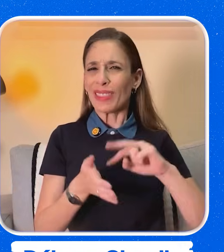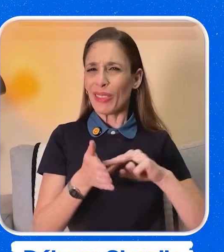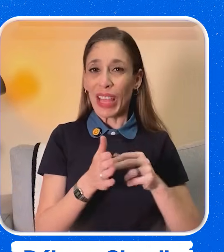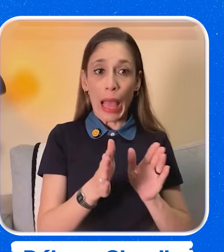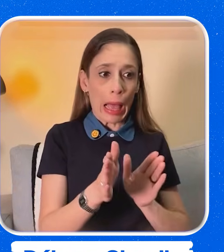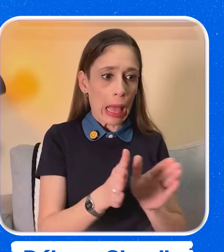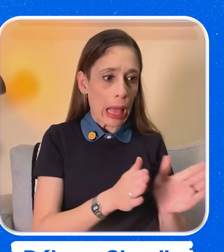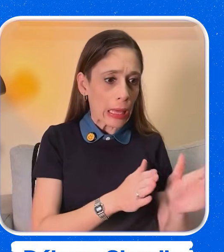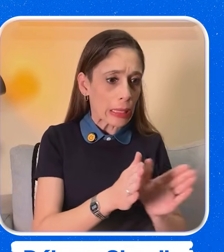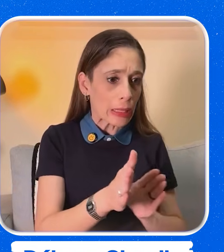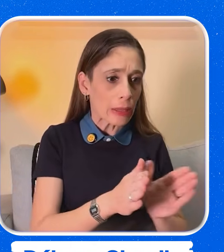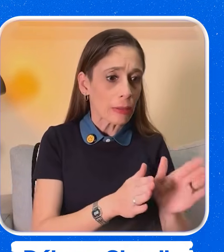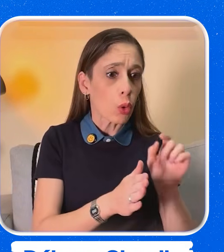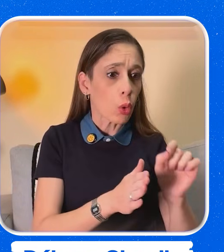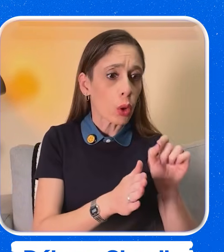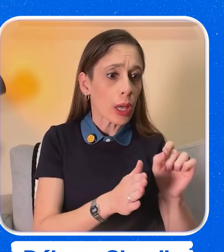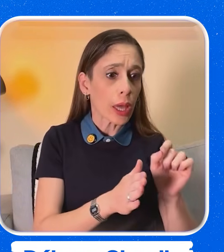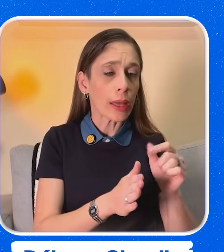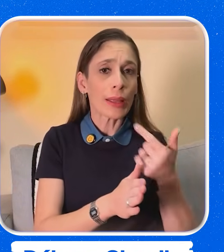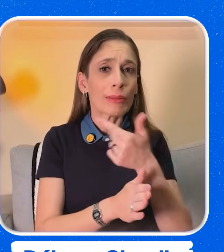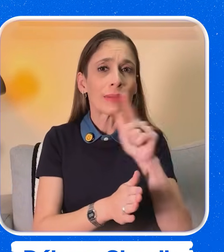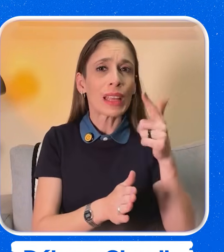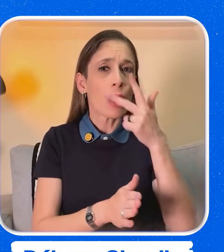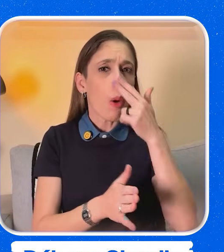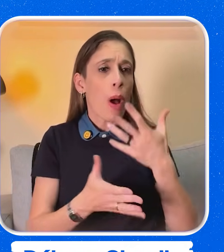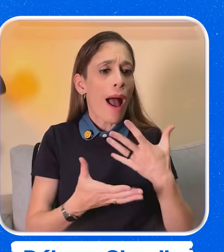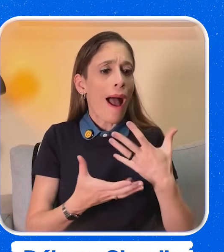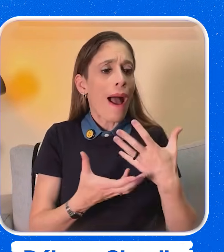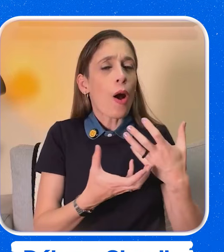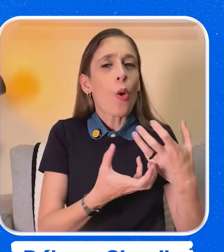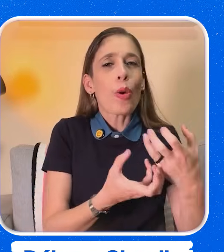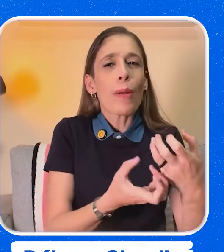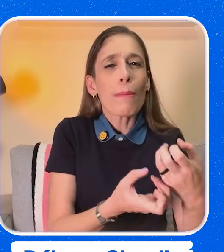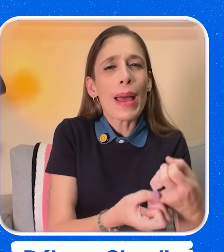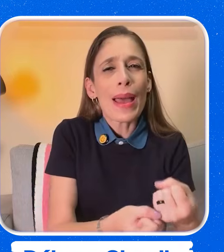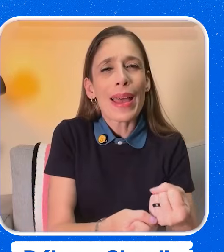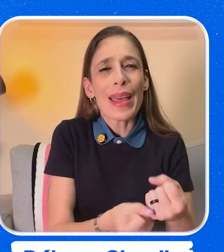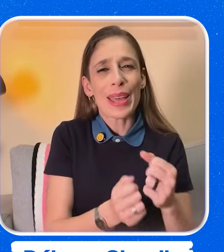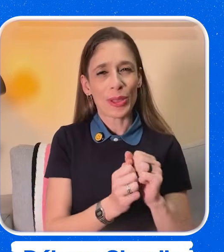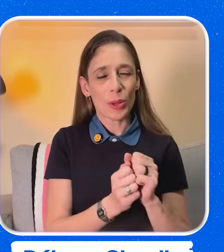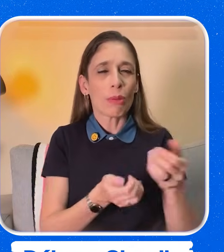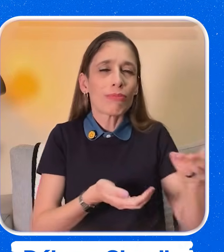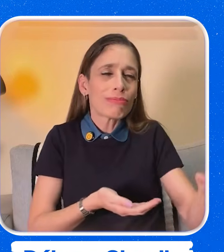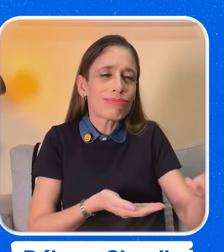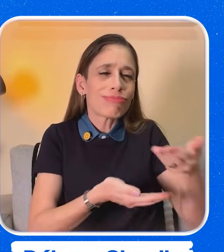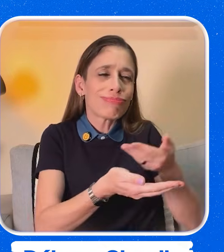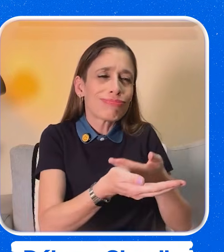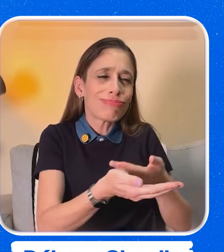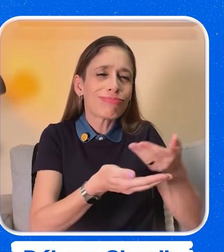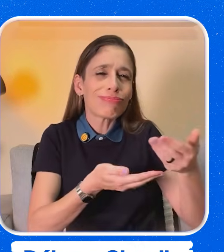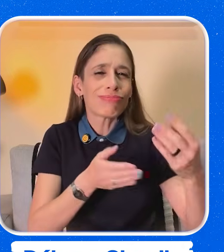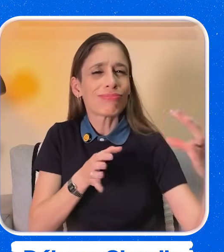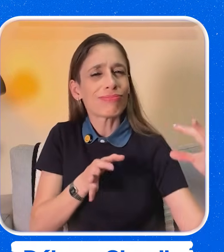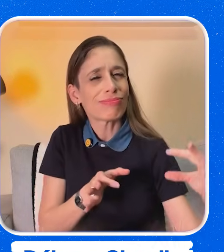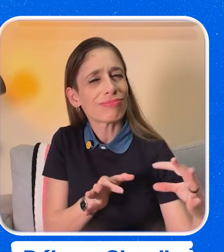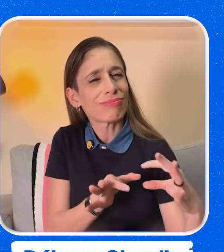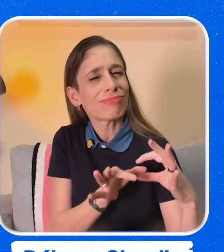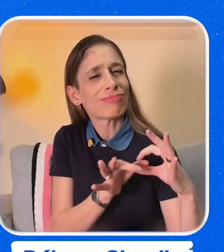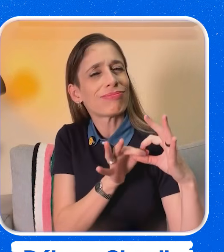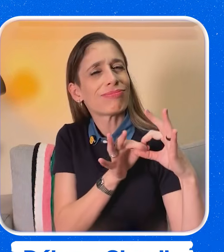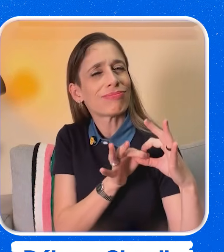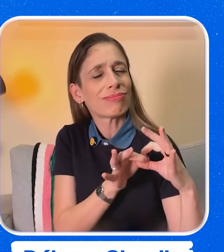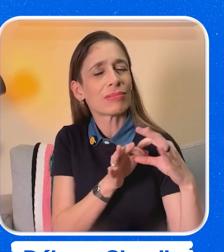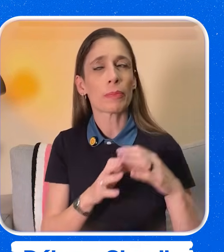não enxerga muito o acolhimento, a escuta ativa, né? Então, eu, como uma pessoa que tenho formação na